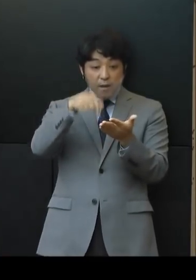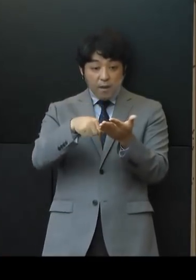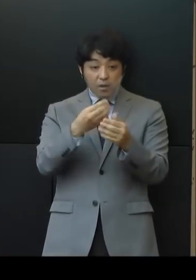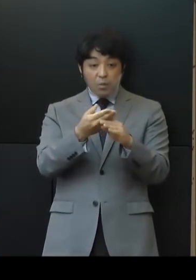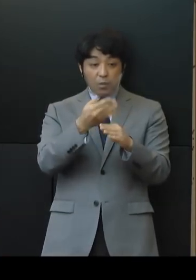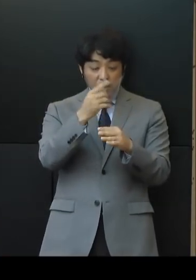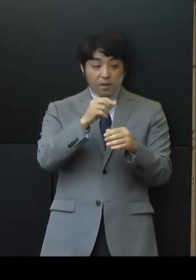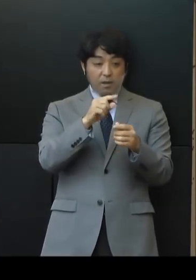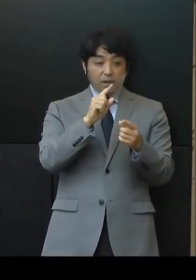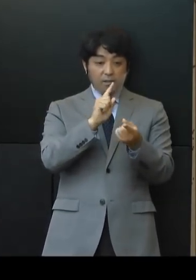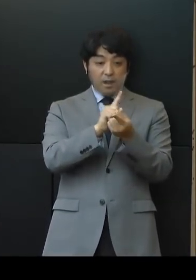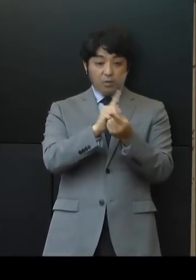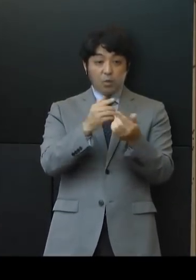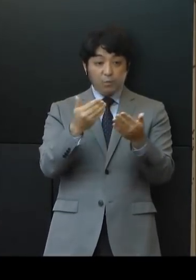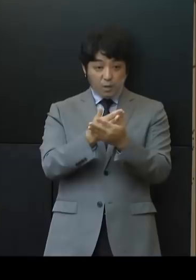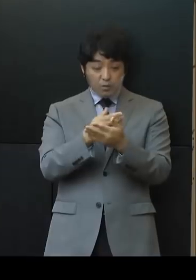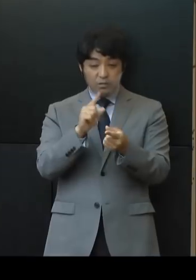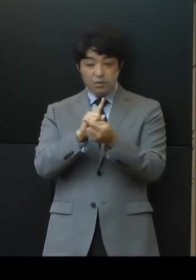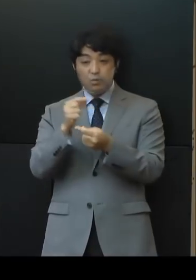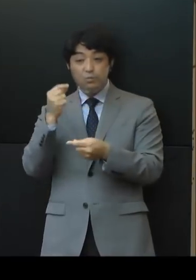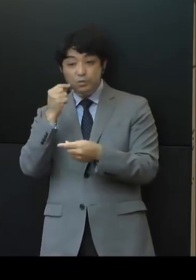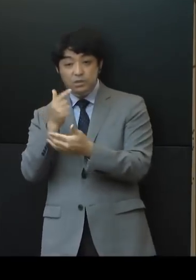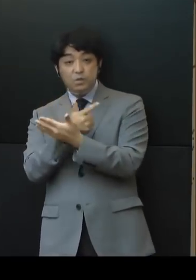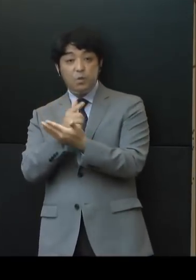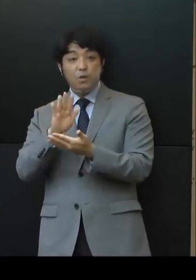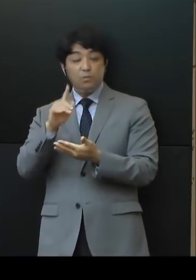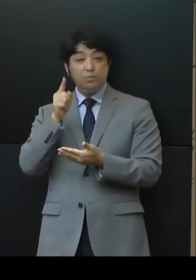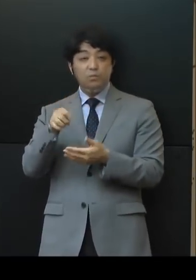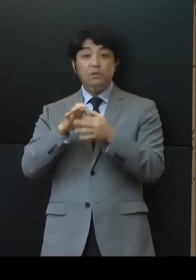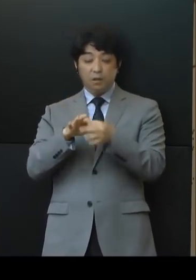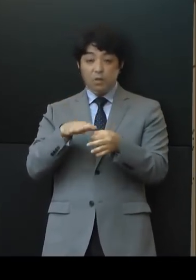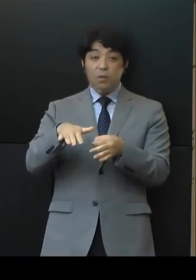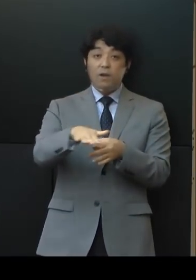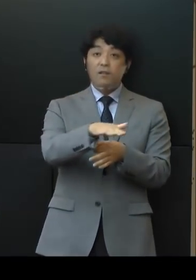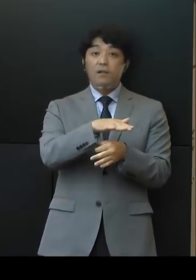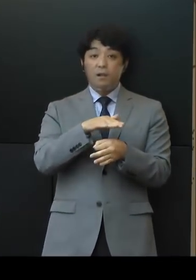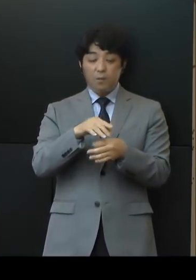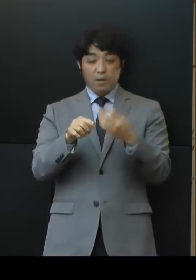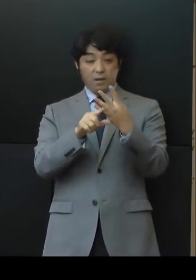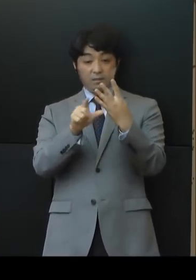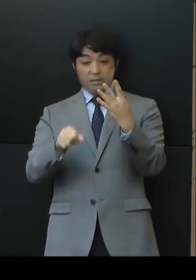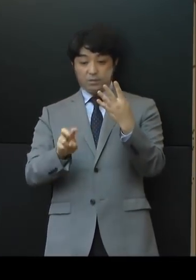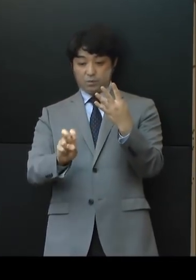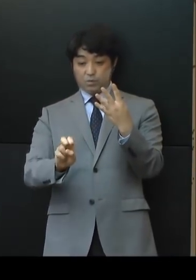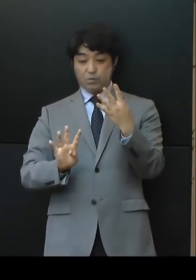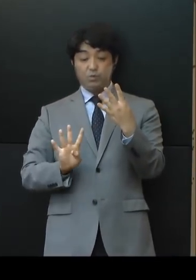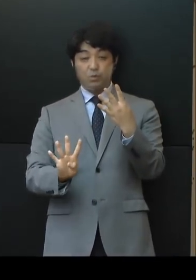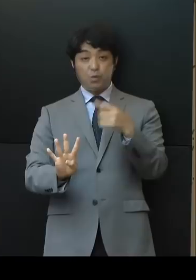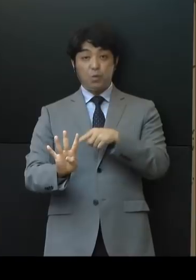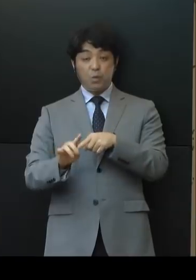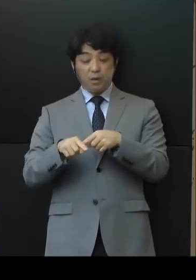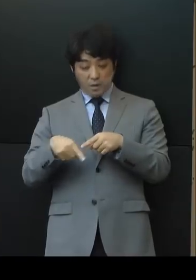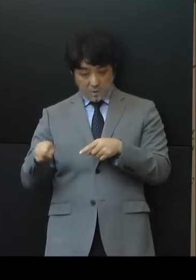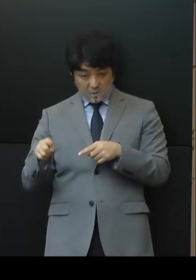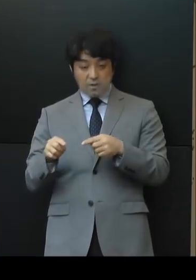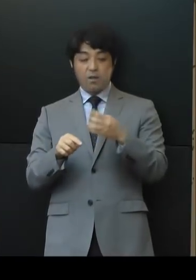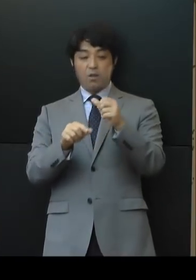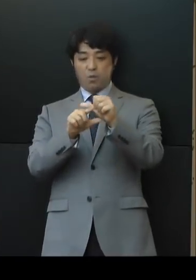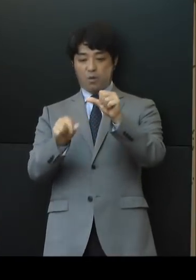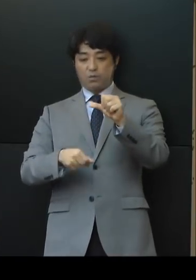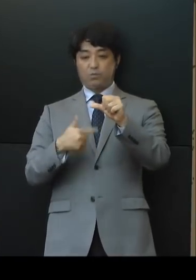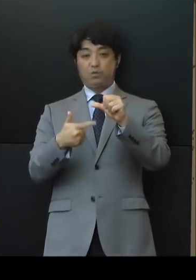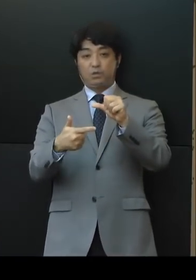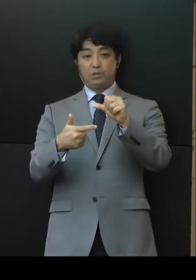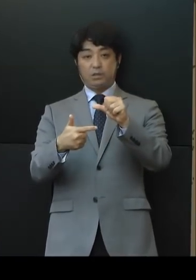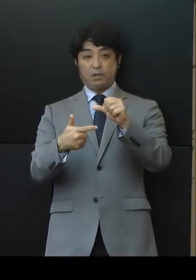て、協力要請依頼をした翌日、4月の24日から5月の6日までの全期